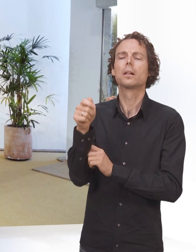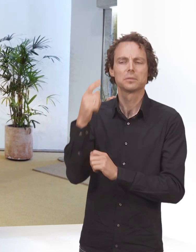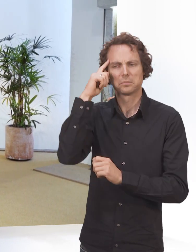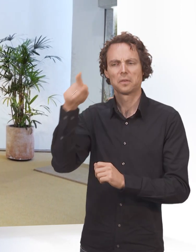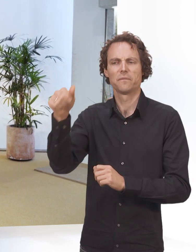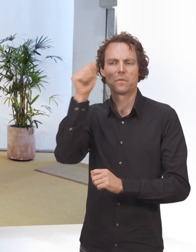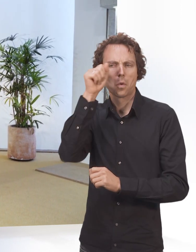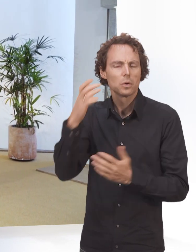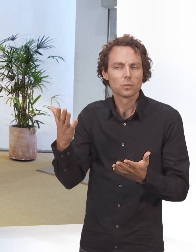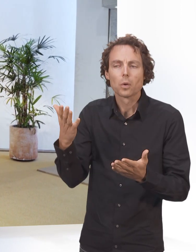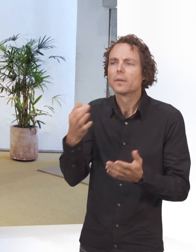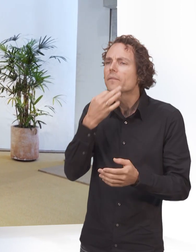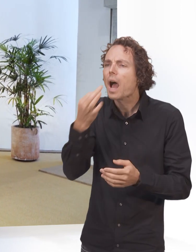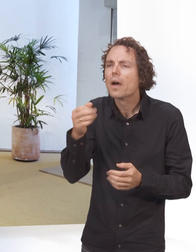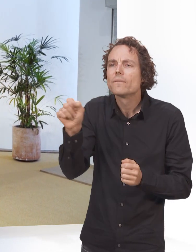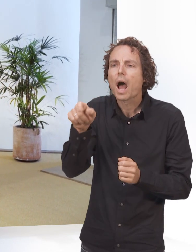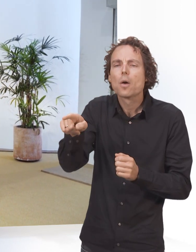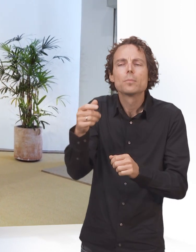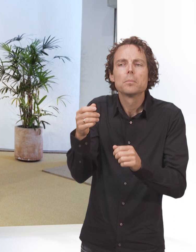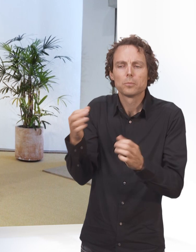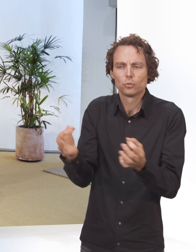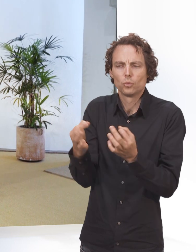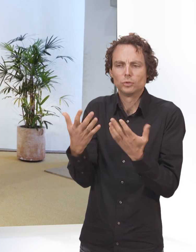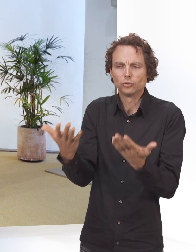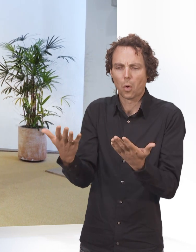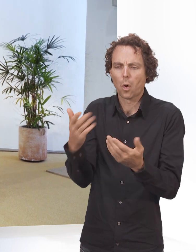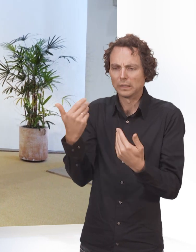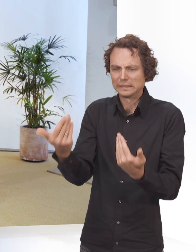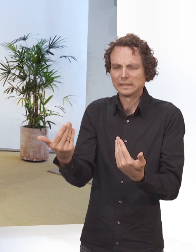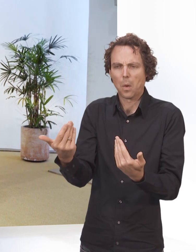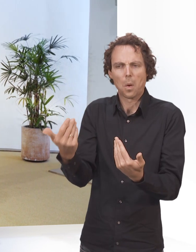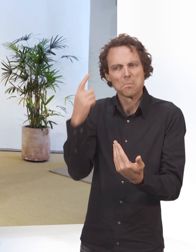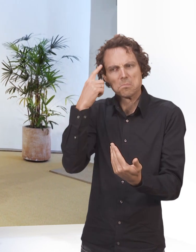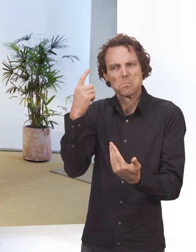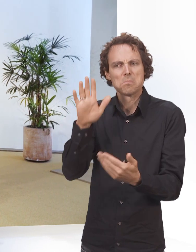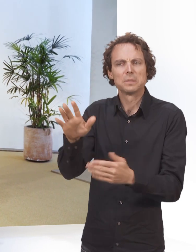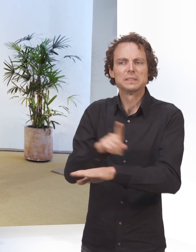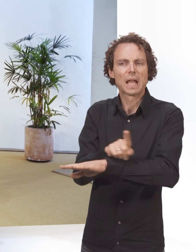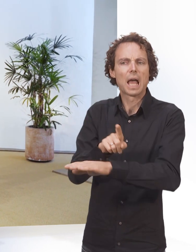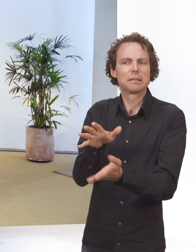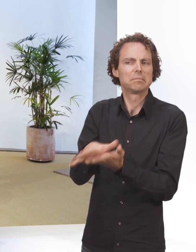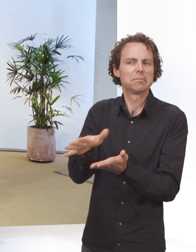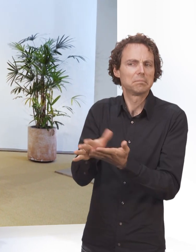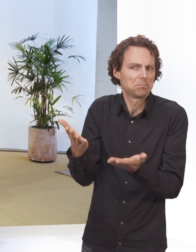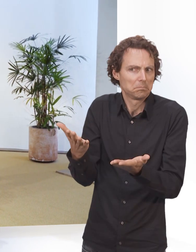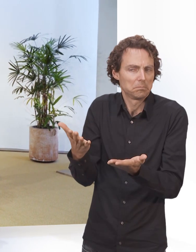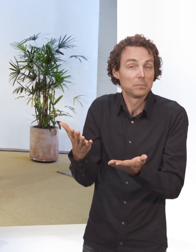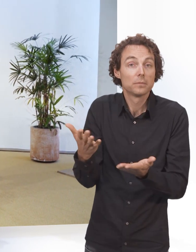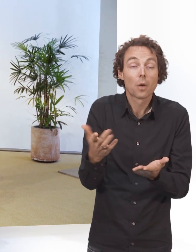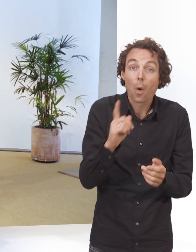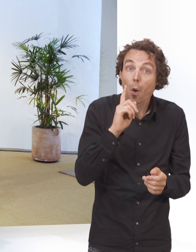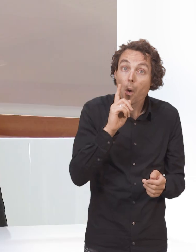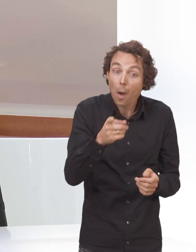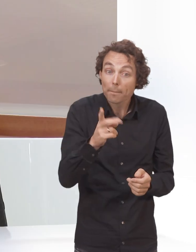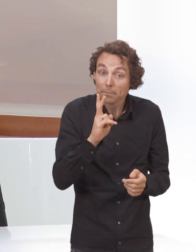fragen, warum tust du sowas? Warum vergeudest du in dieser Weise deine Zeit? Ja, ist die Frage, ob die Zeit